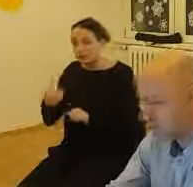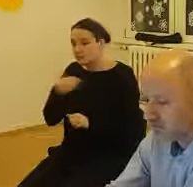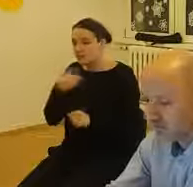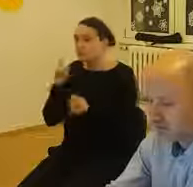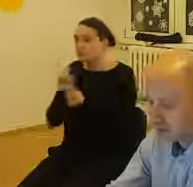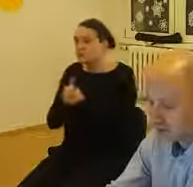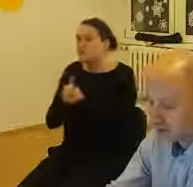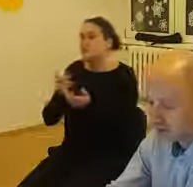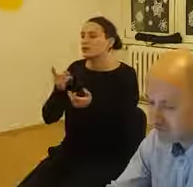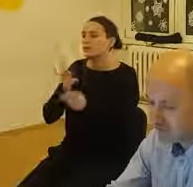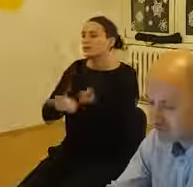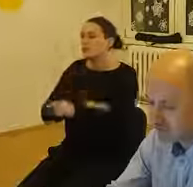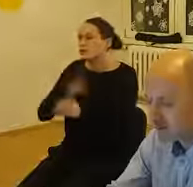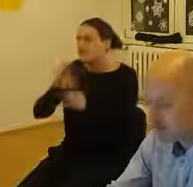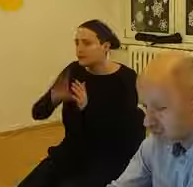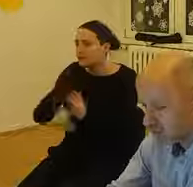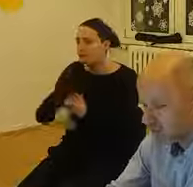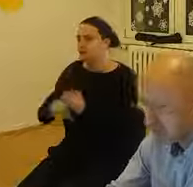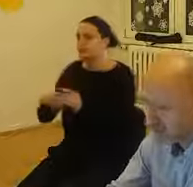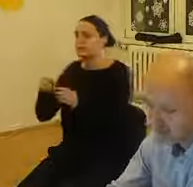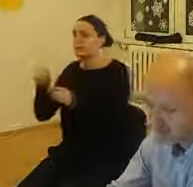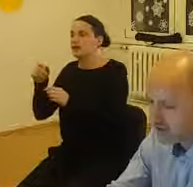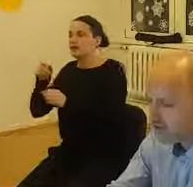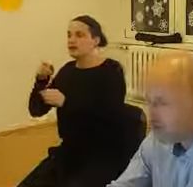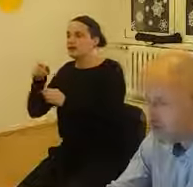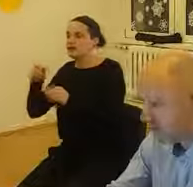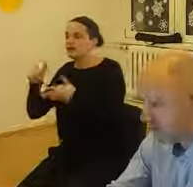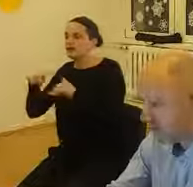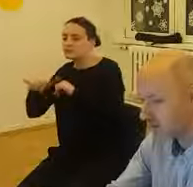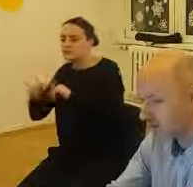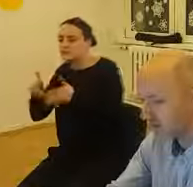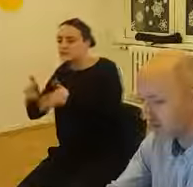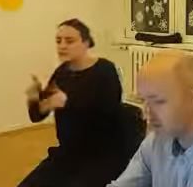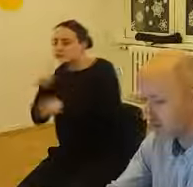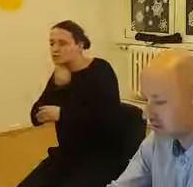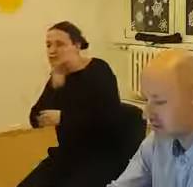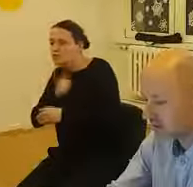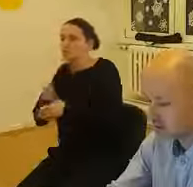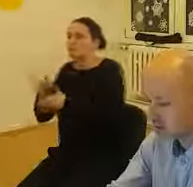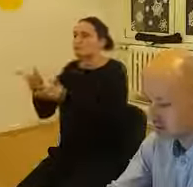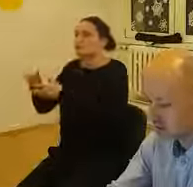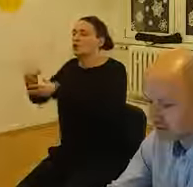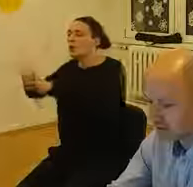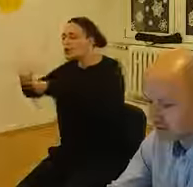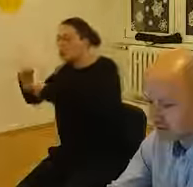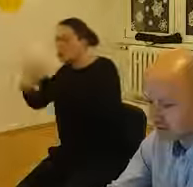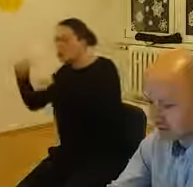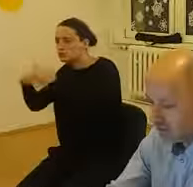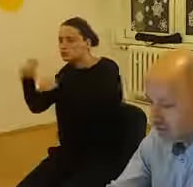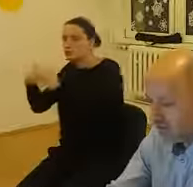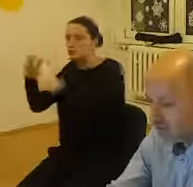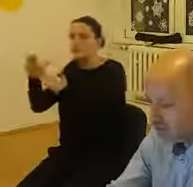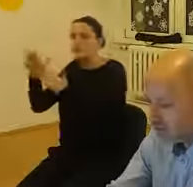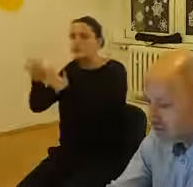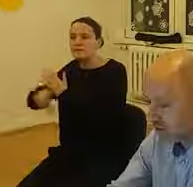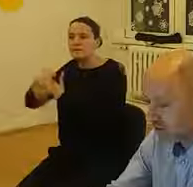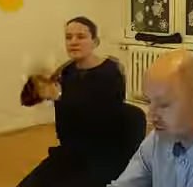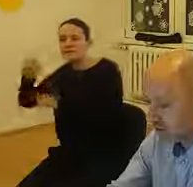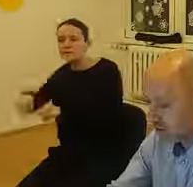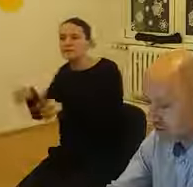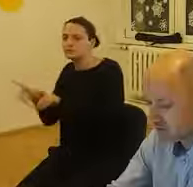pracownikami urzędów miasta, w tym Gdański Zarząd Dróg i Zieleni, Gdańskie Nieruchomości, Dyrekcja Rozbudowy Miasta Gdańska, Straż Miejska. Odbywały się